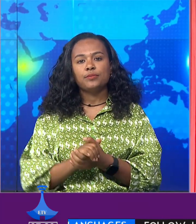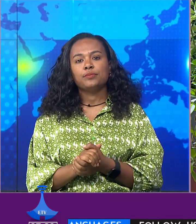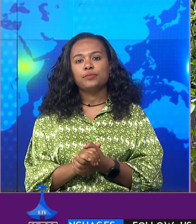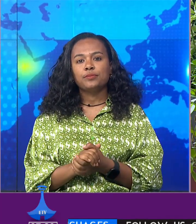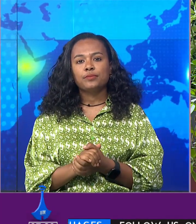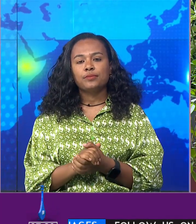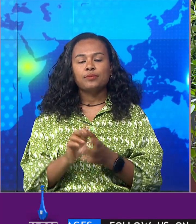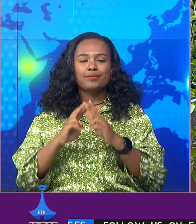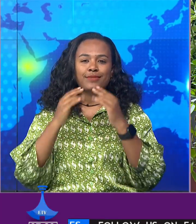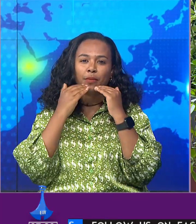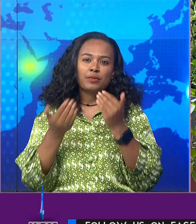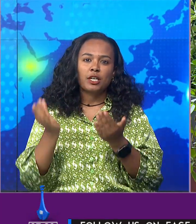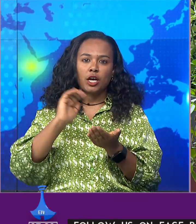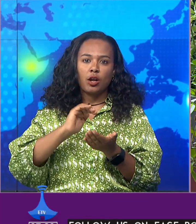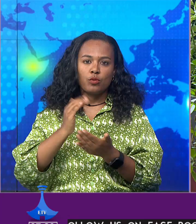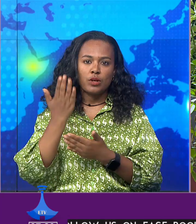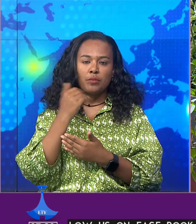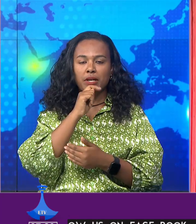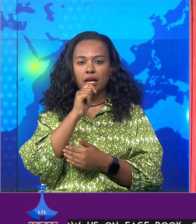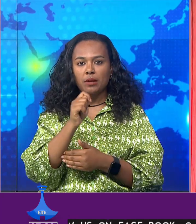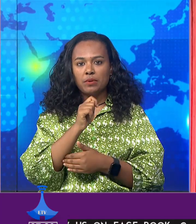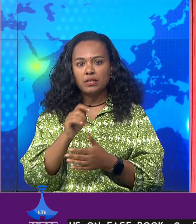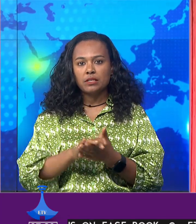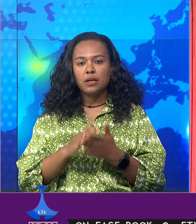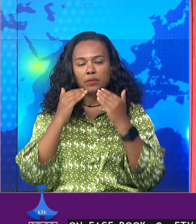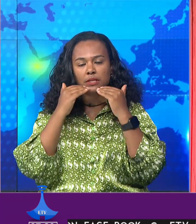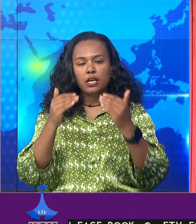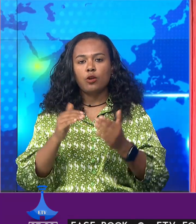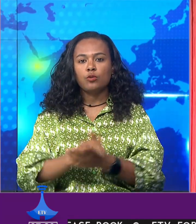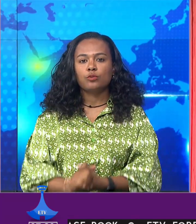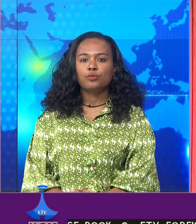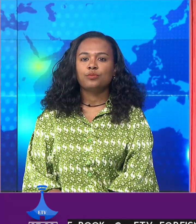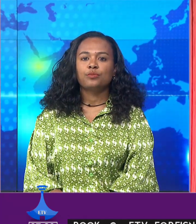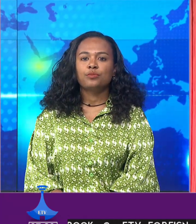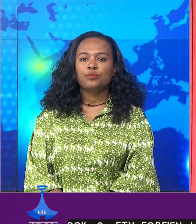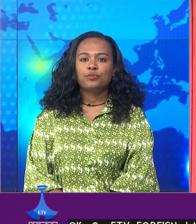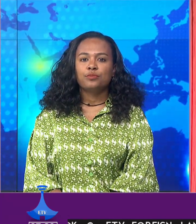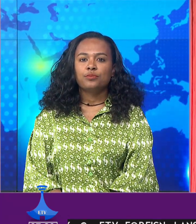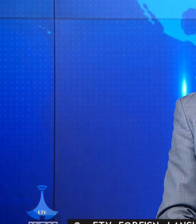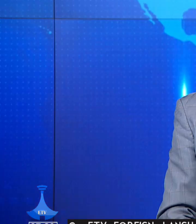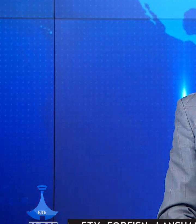ነው። በጣም አመሰግናለሁ ነበር ቃለ ምልልስ። አመሰግናለሁ።